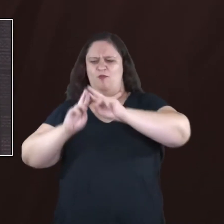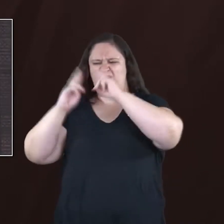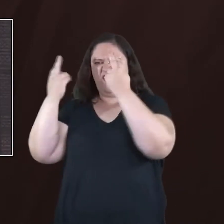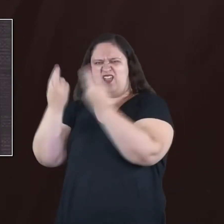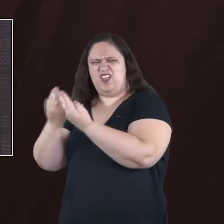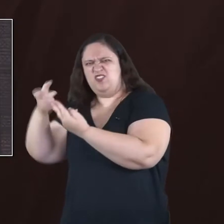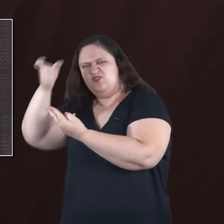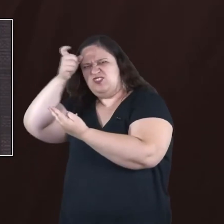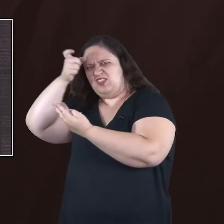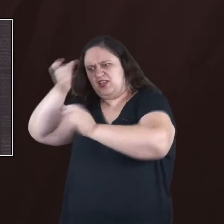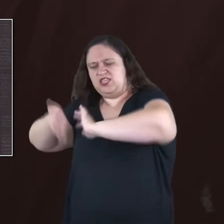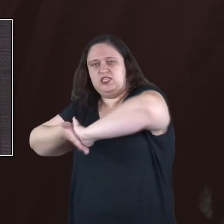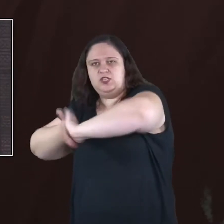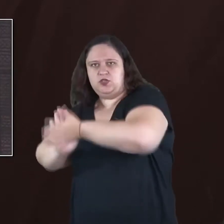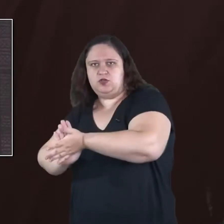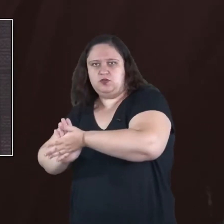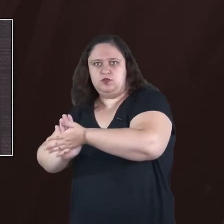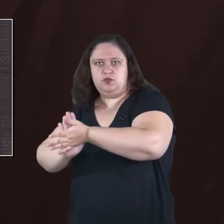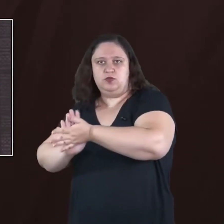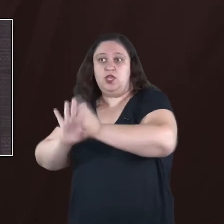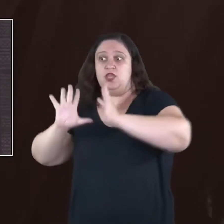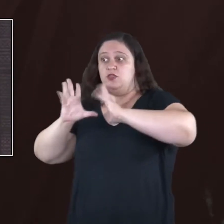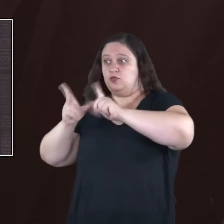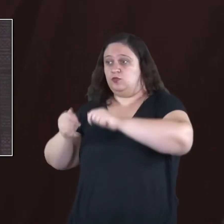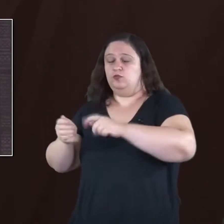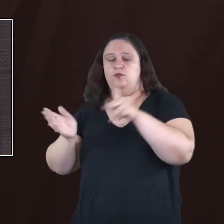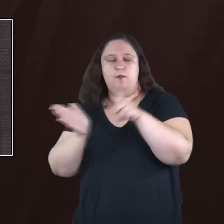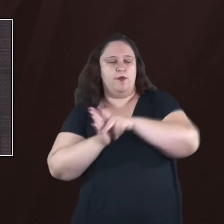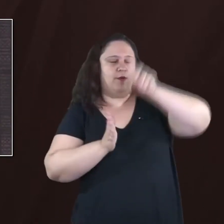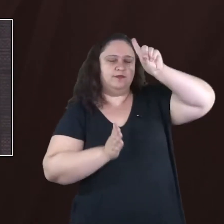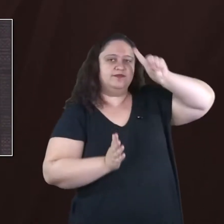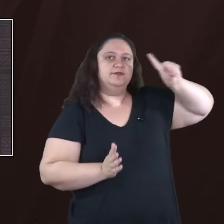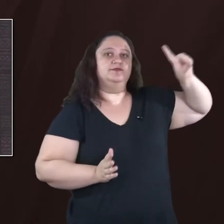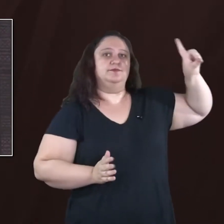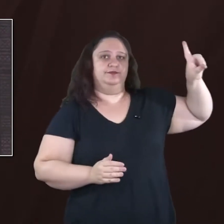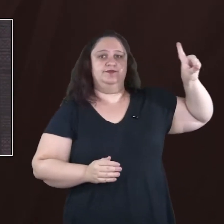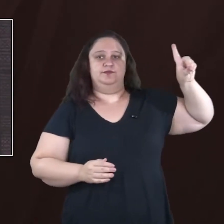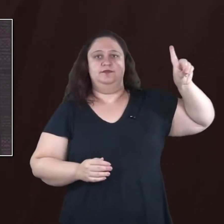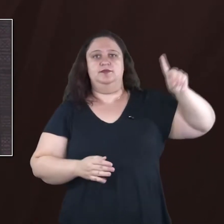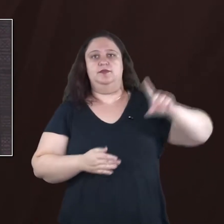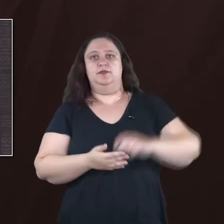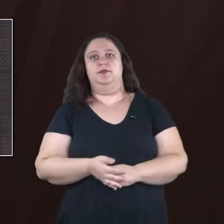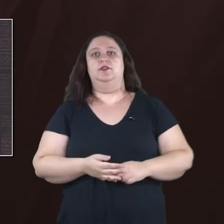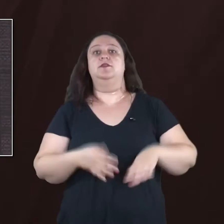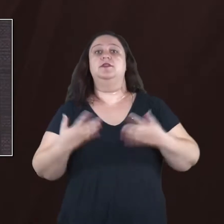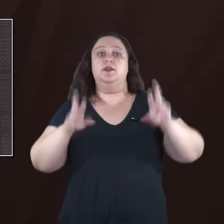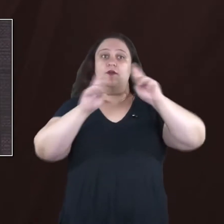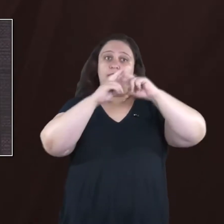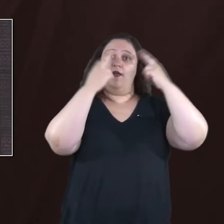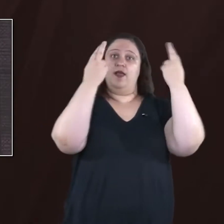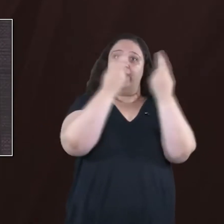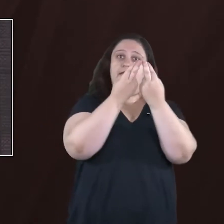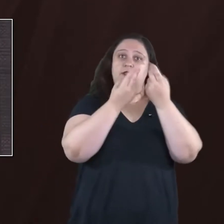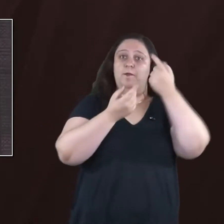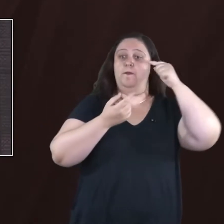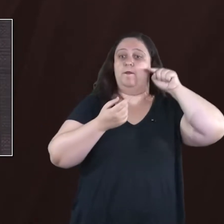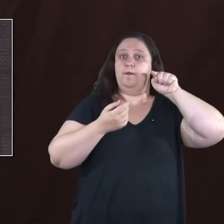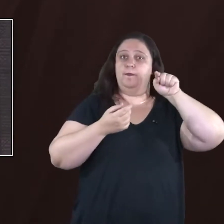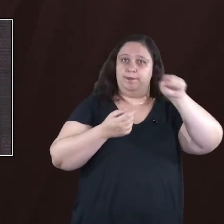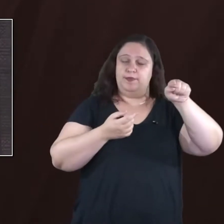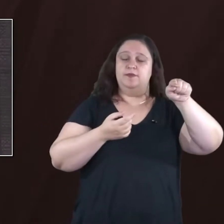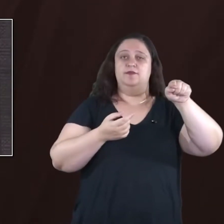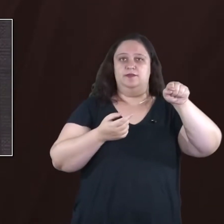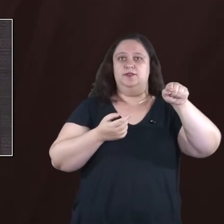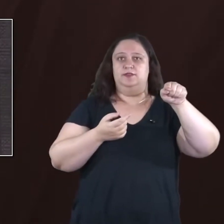torne do reino de nosso Senhor Jesus Cristo, estabelecendo o reino milenar, o reino em que Cristo reinará